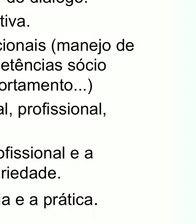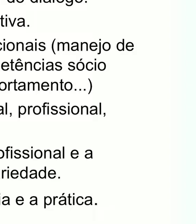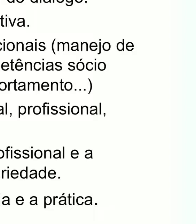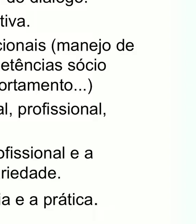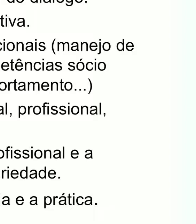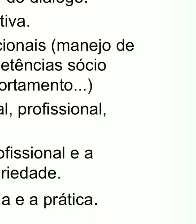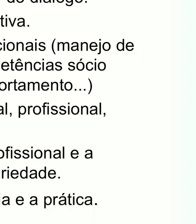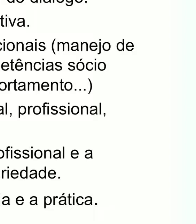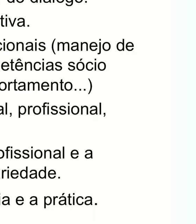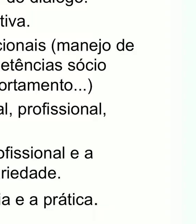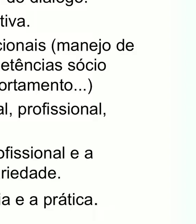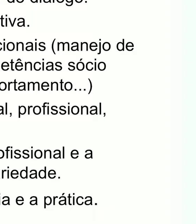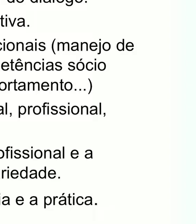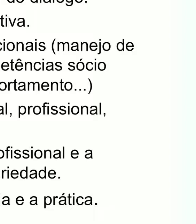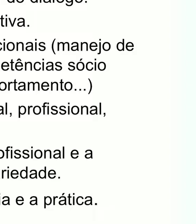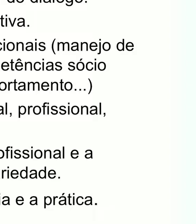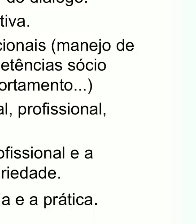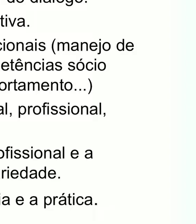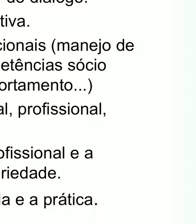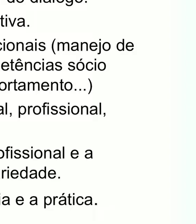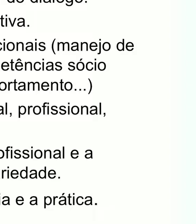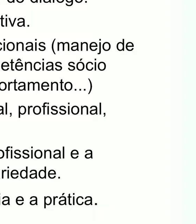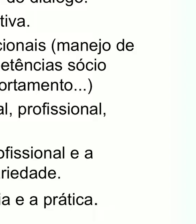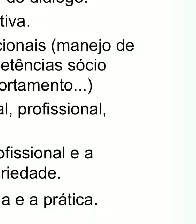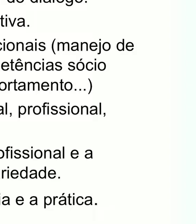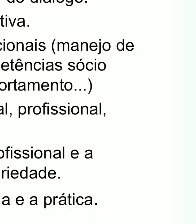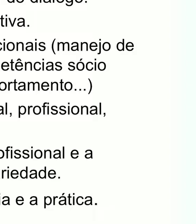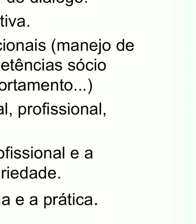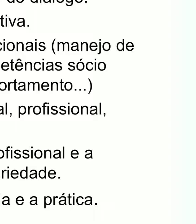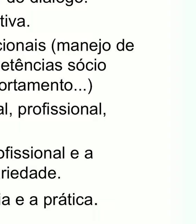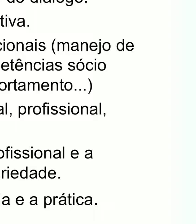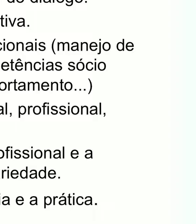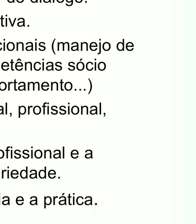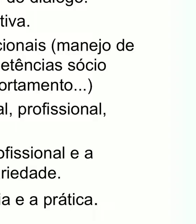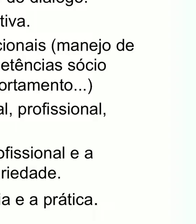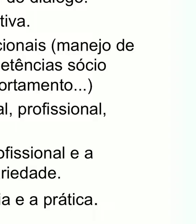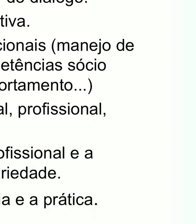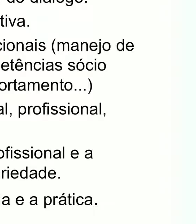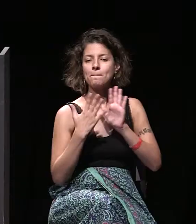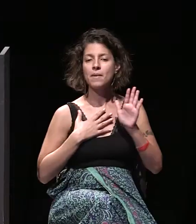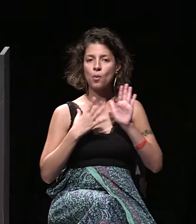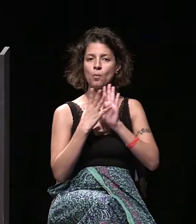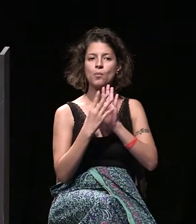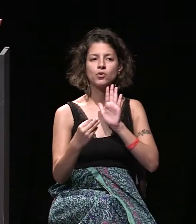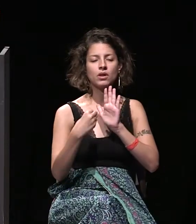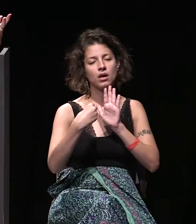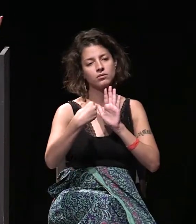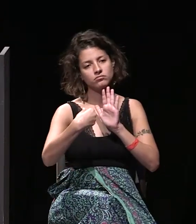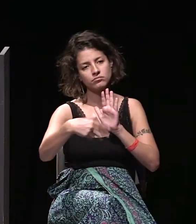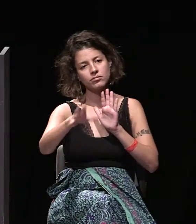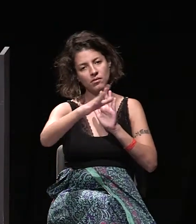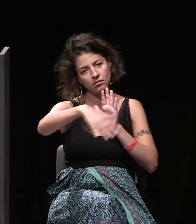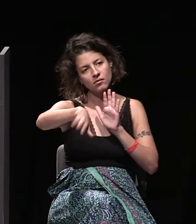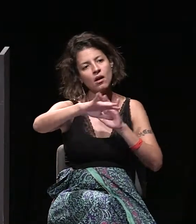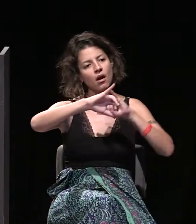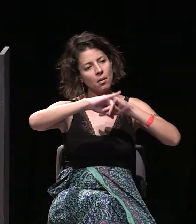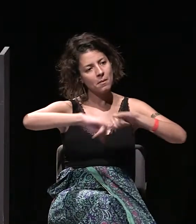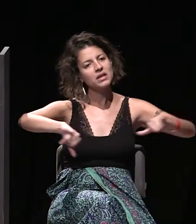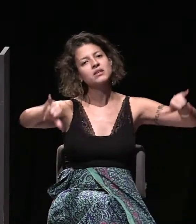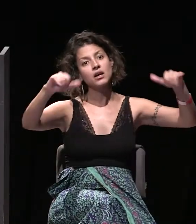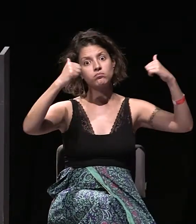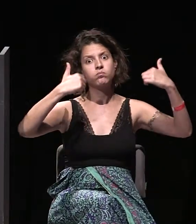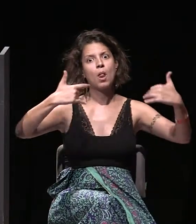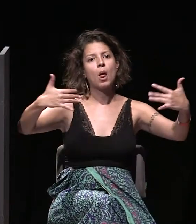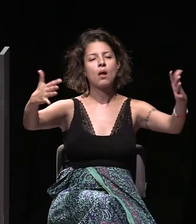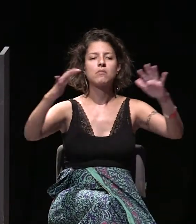existe as palestras. A gente aceita esse desafio, porque é o modelo para poder chegar com alguma mensagem a muitas